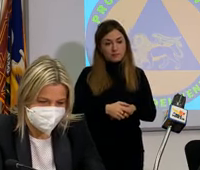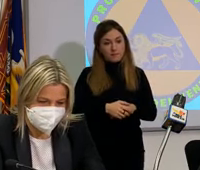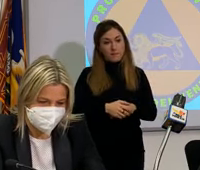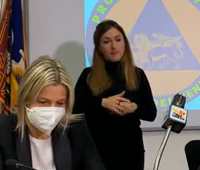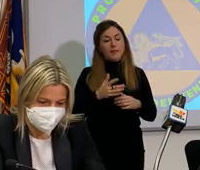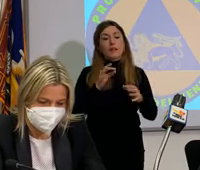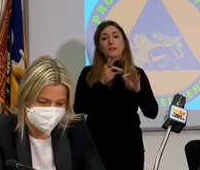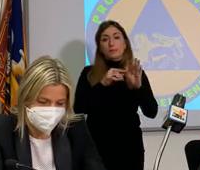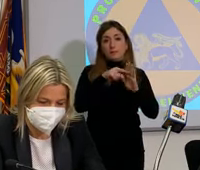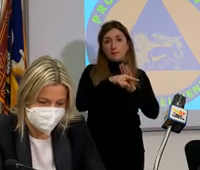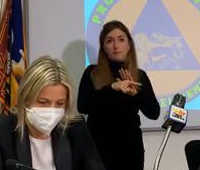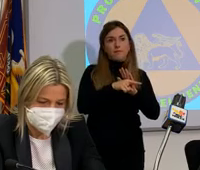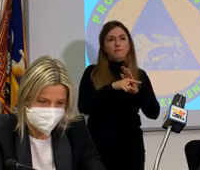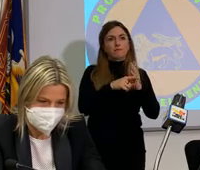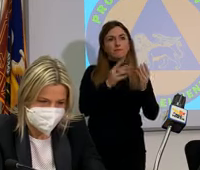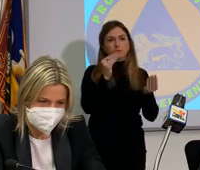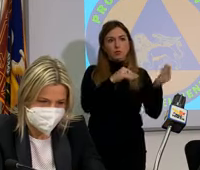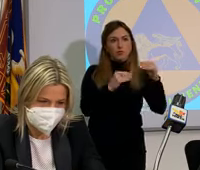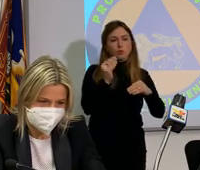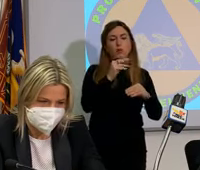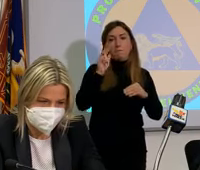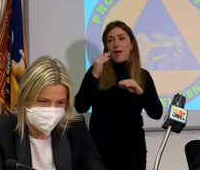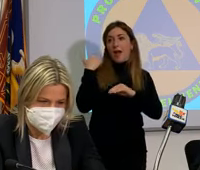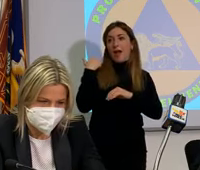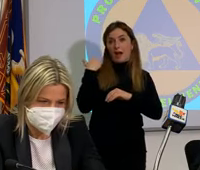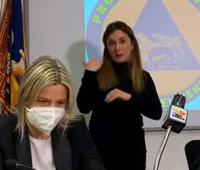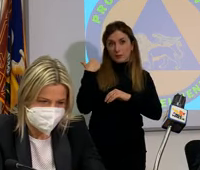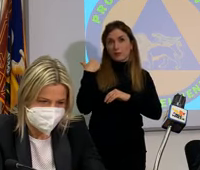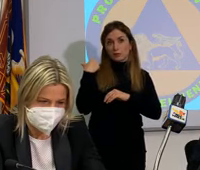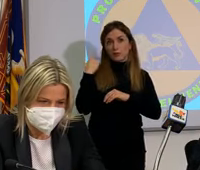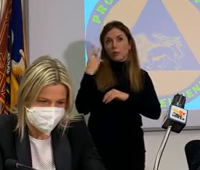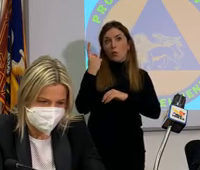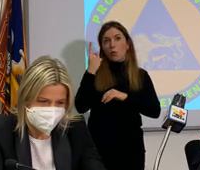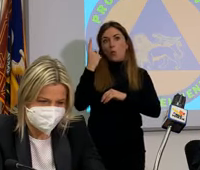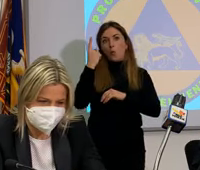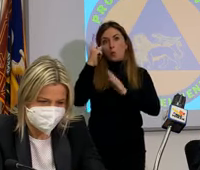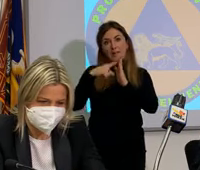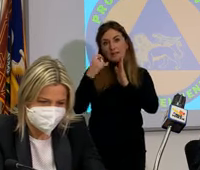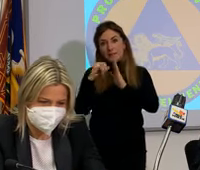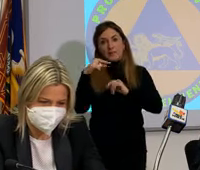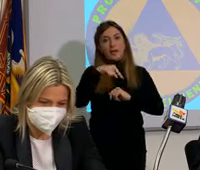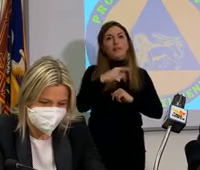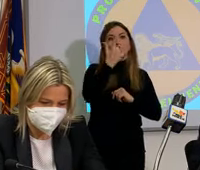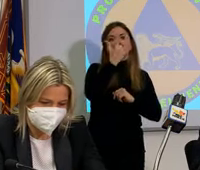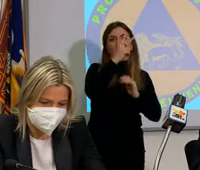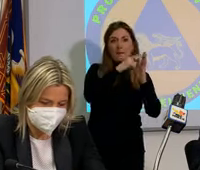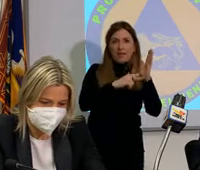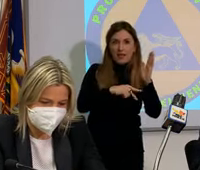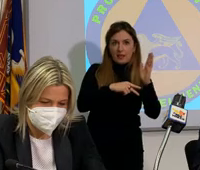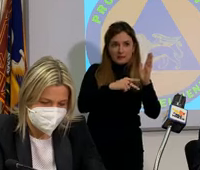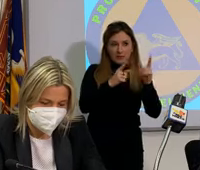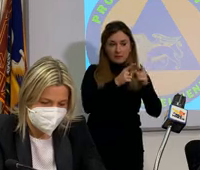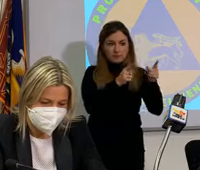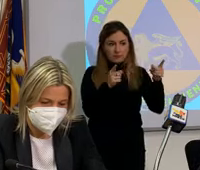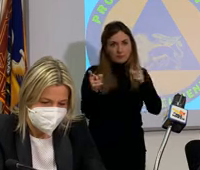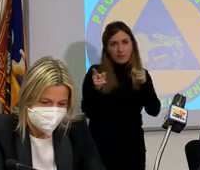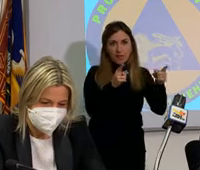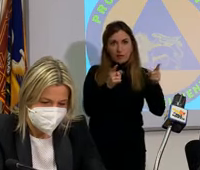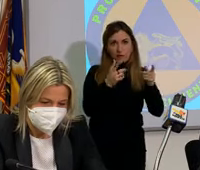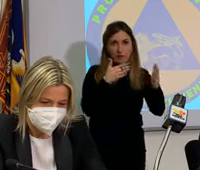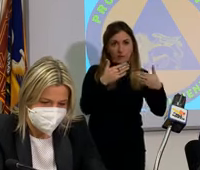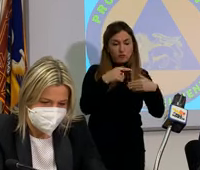trasmessi e perkovic che se a marzo è durato un mese e mezzo sta durando tre mesi questo in questi tre mesi abbiamo trattato